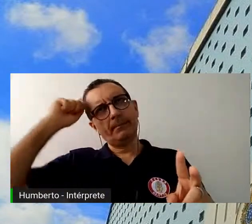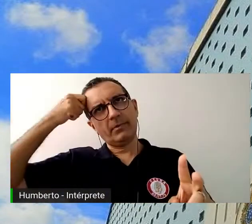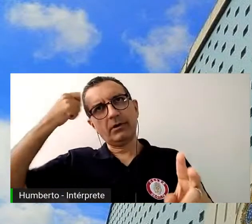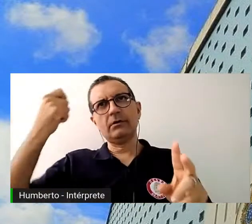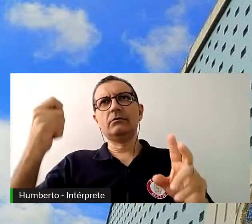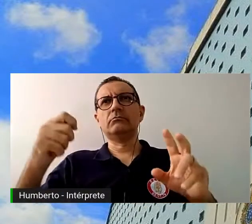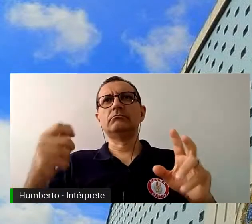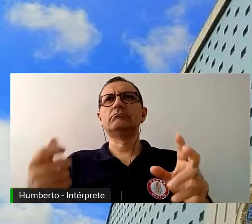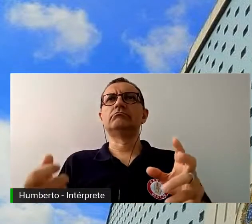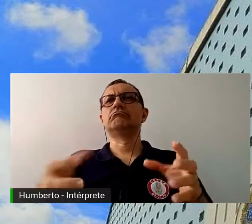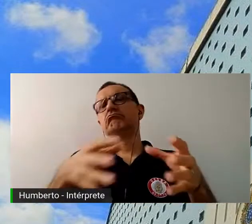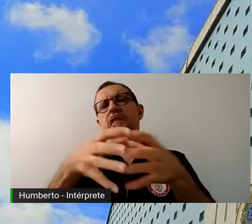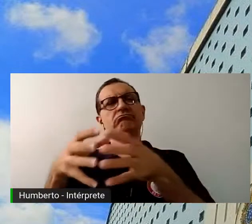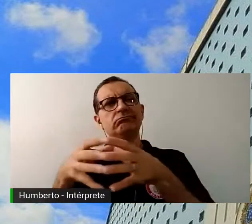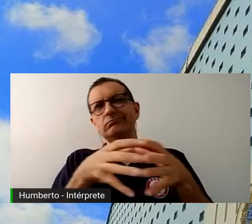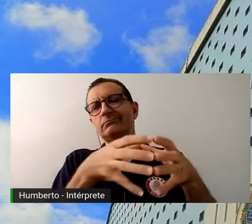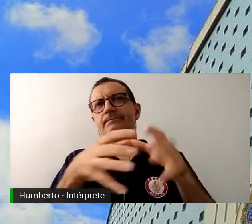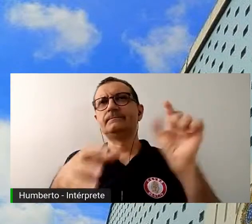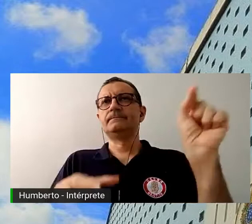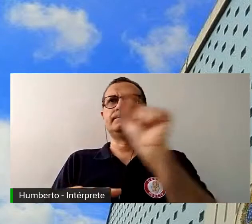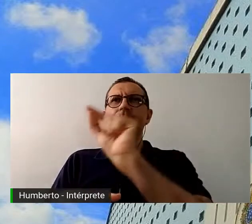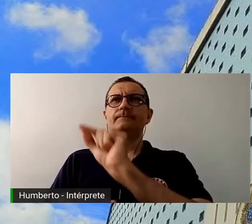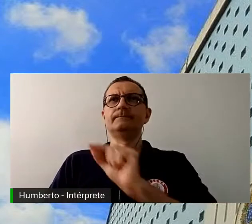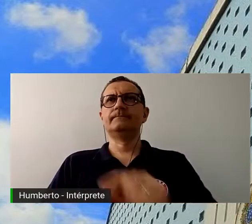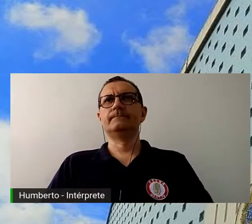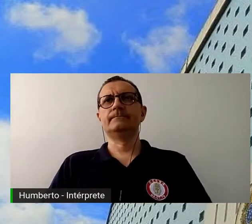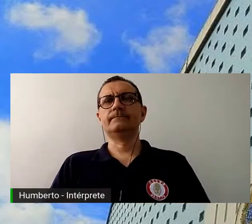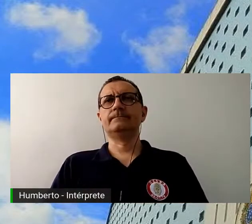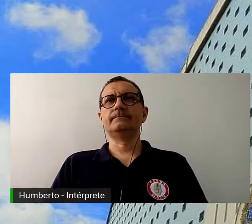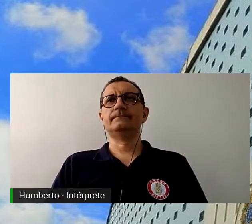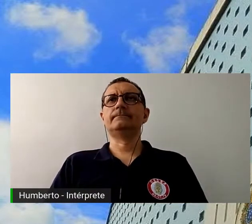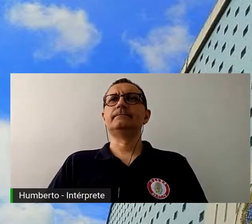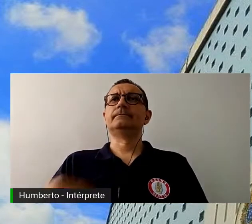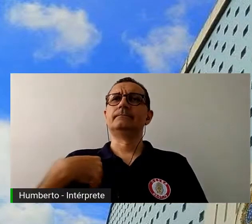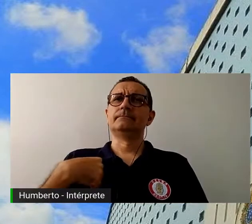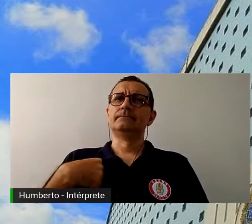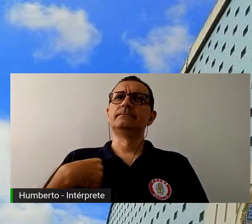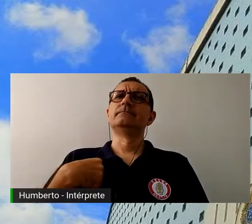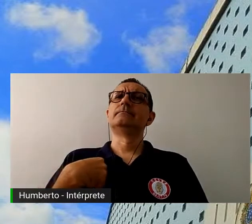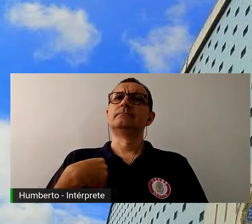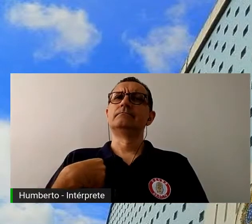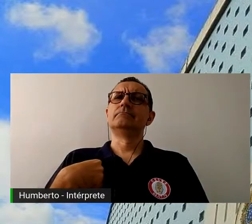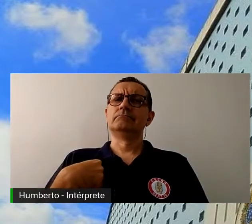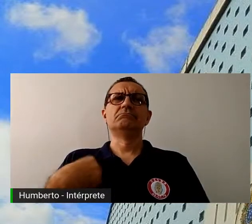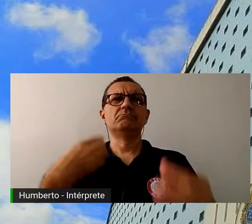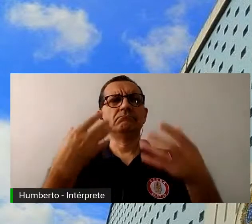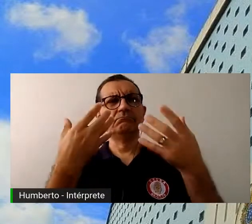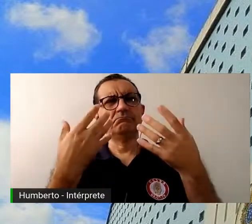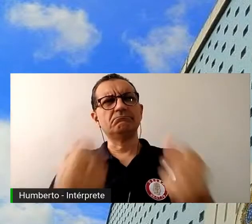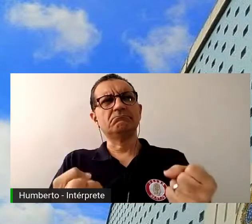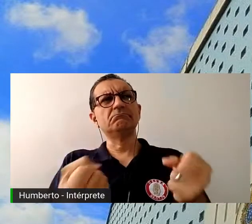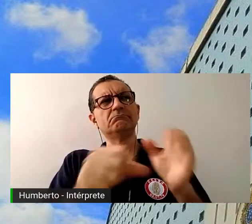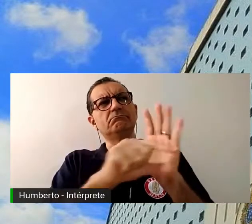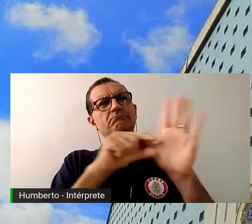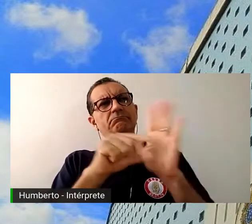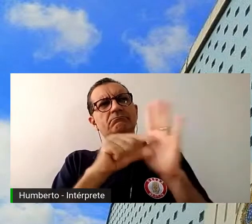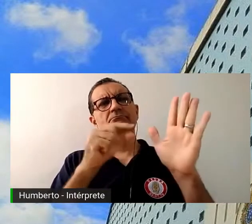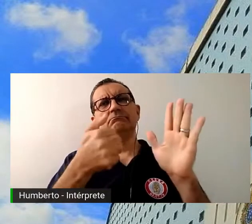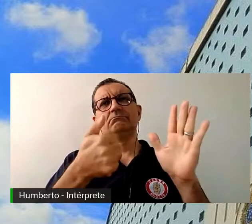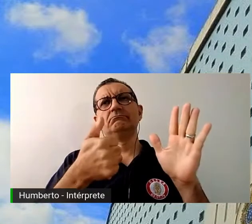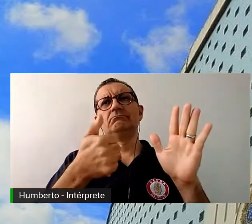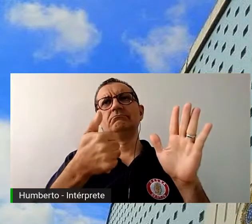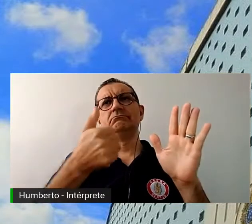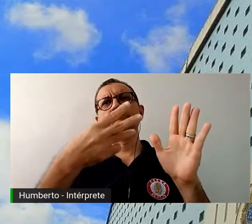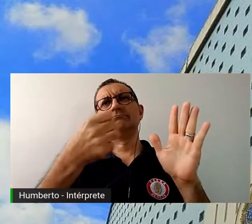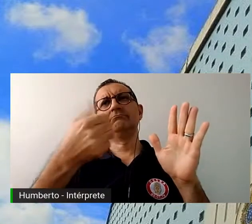itinerantes. Ora, eu também concordo totalmente com esse inciso número 13. Totalmente,